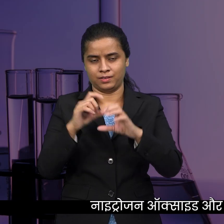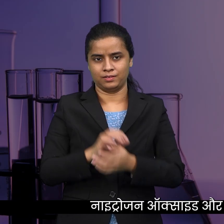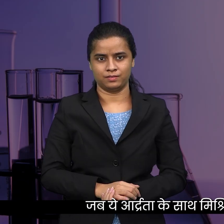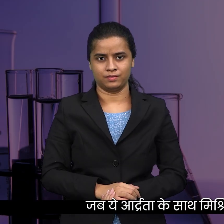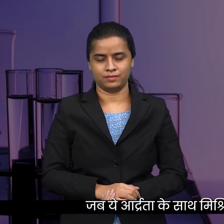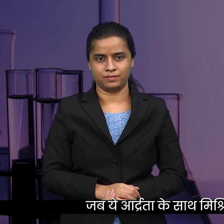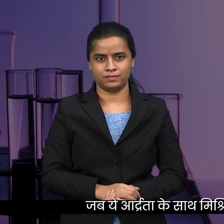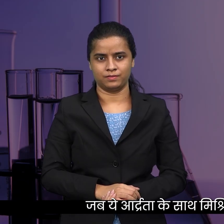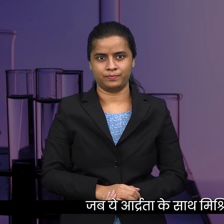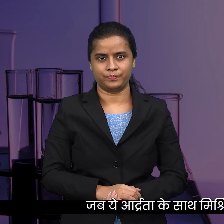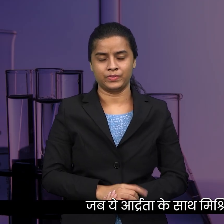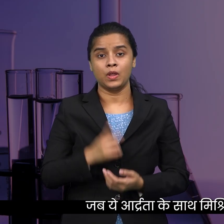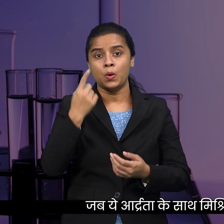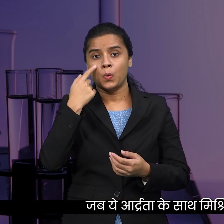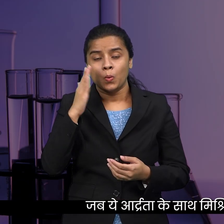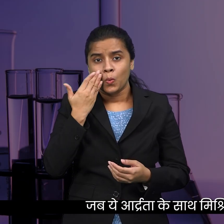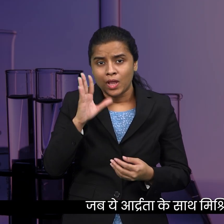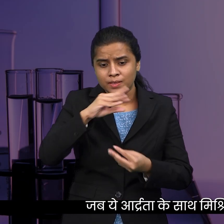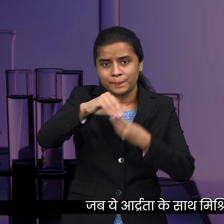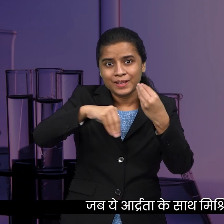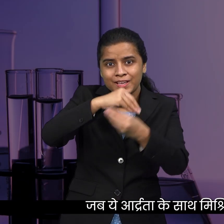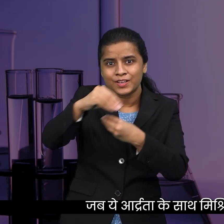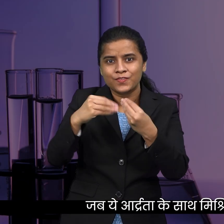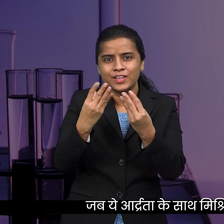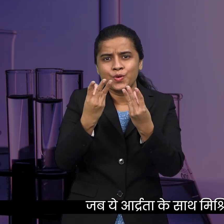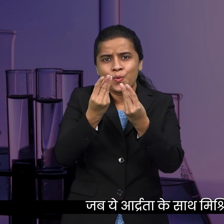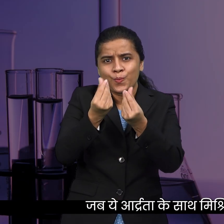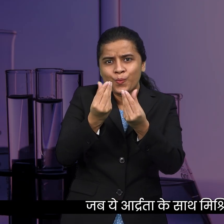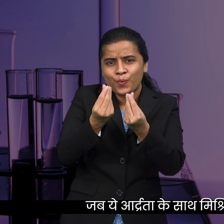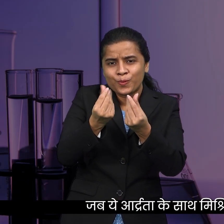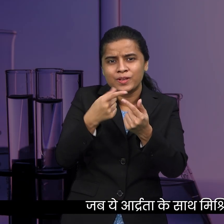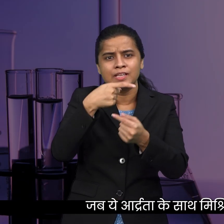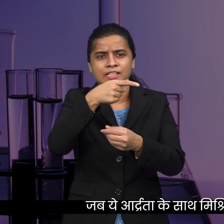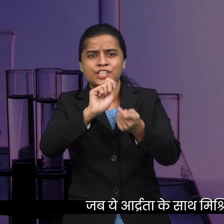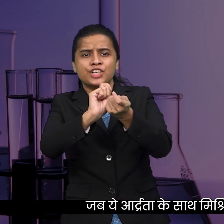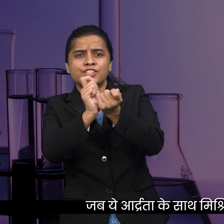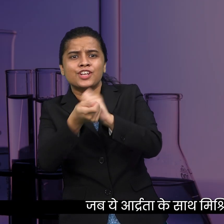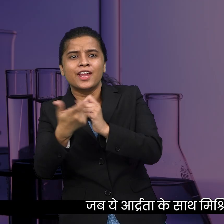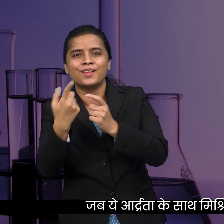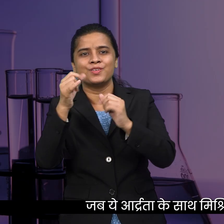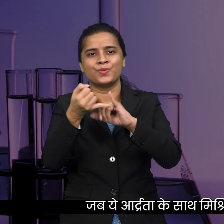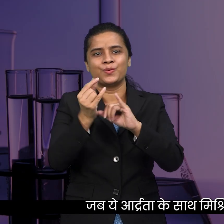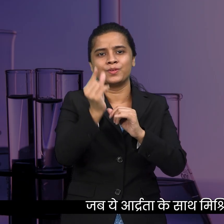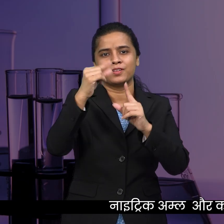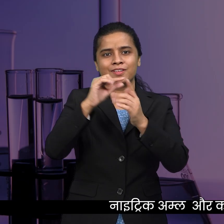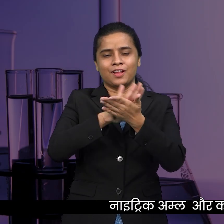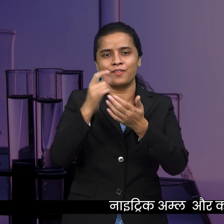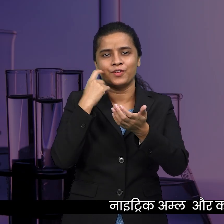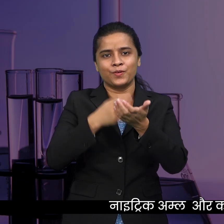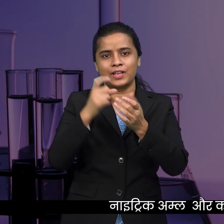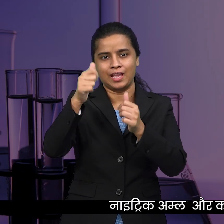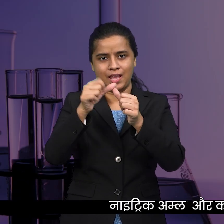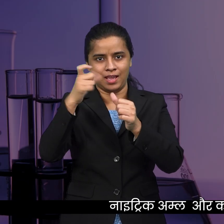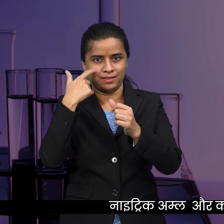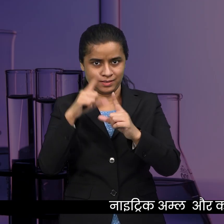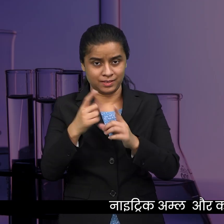जब ये आर्द्रता के साथ मिश्रित हो जाते हैं तो वे सल्फ्यूरिक अम्ल, नाइट्रिक अम्ल